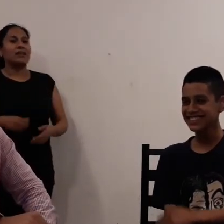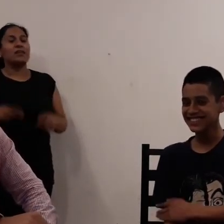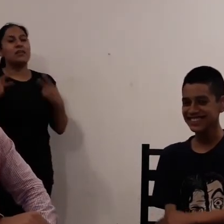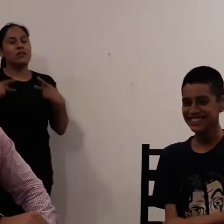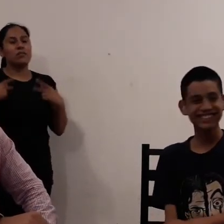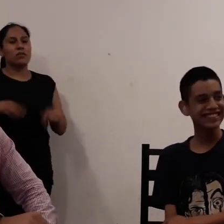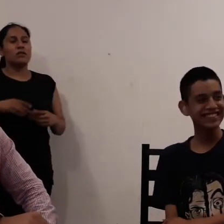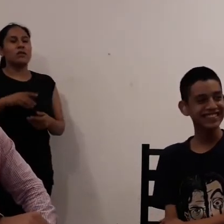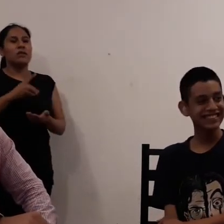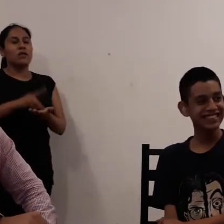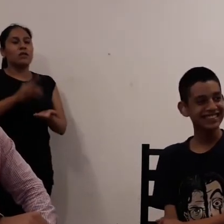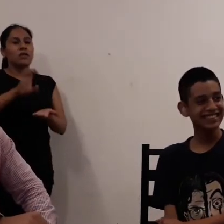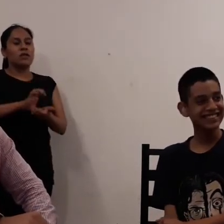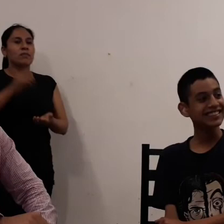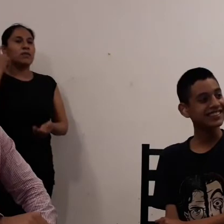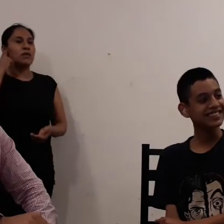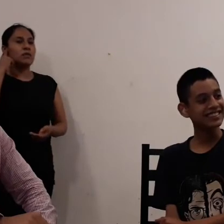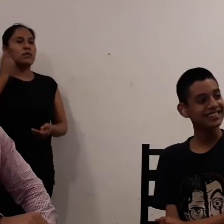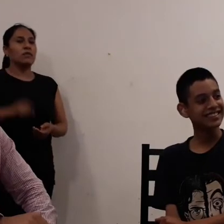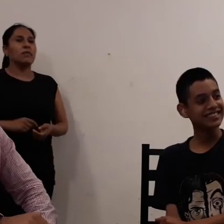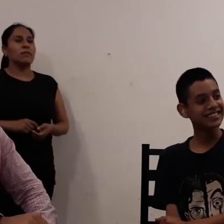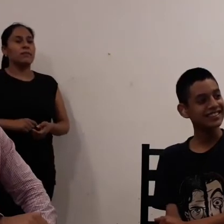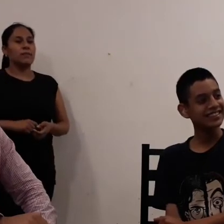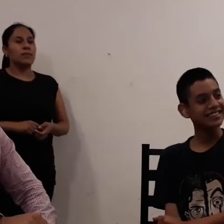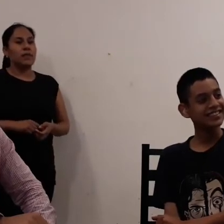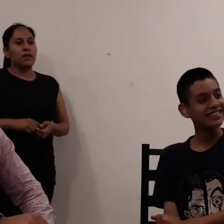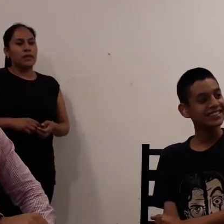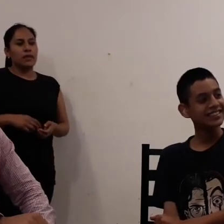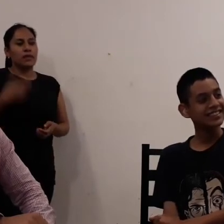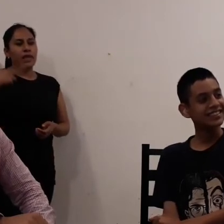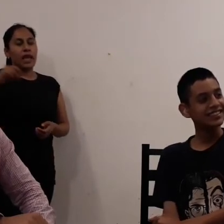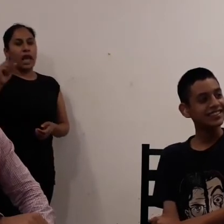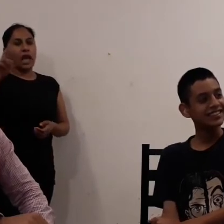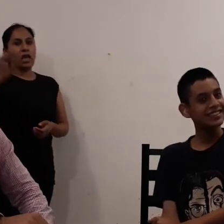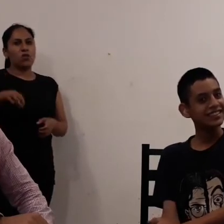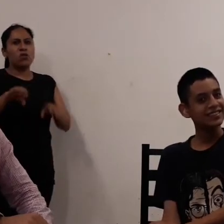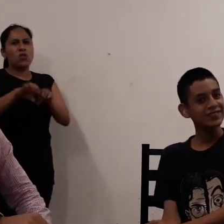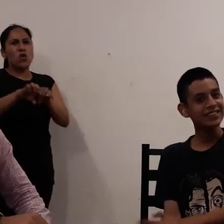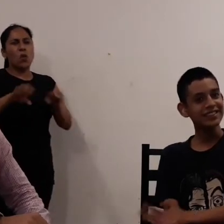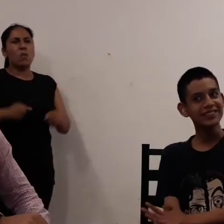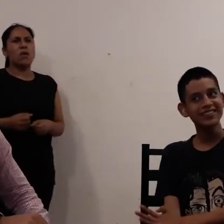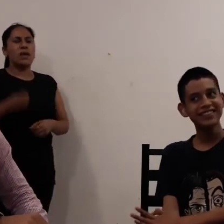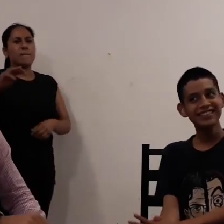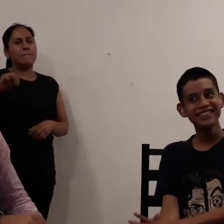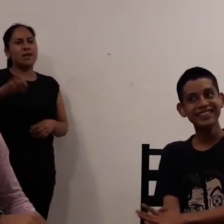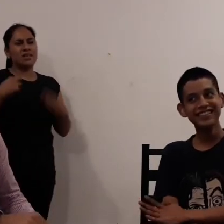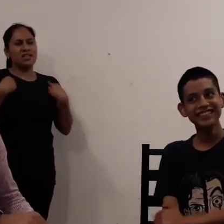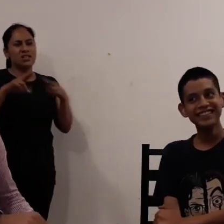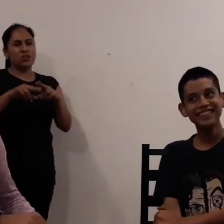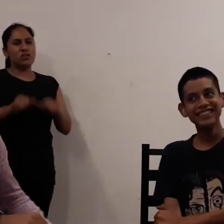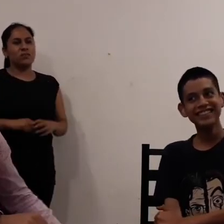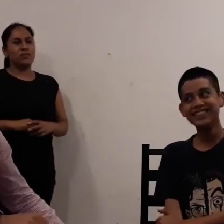auditiva. Harold, ¿cómo te trata tu maestro?